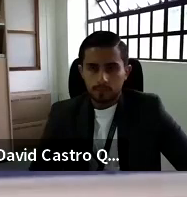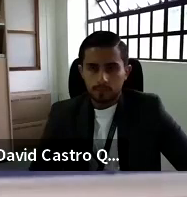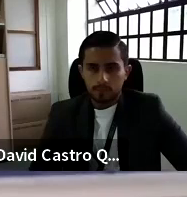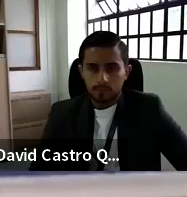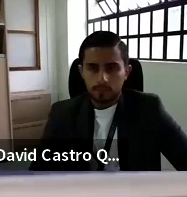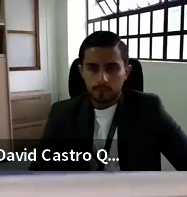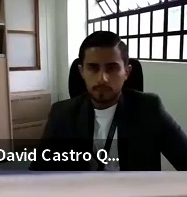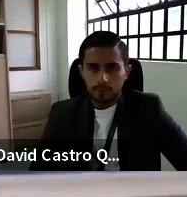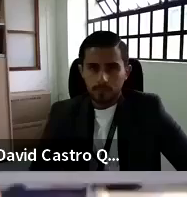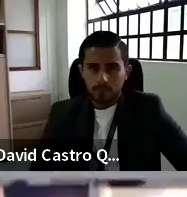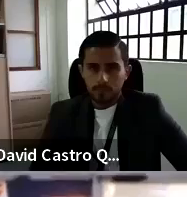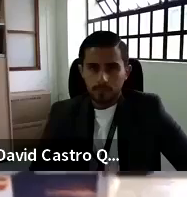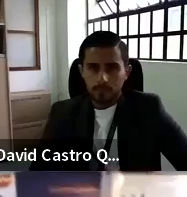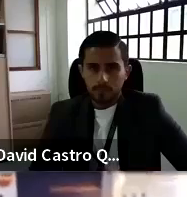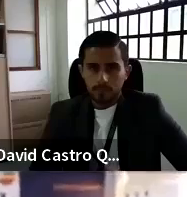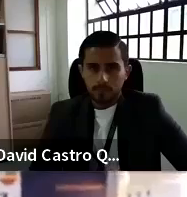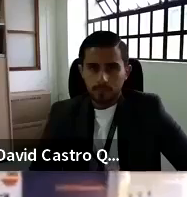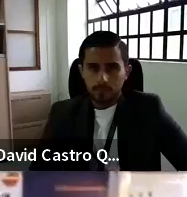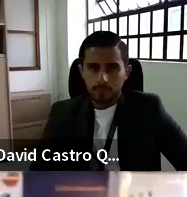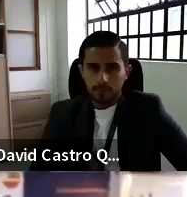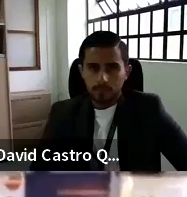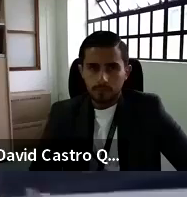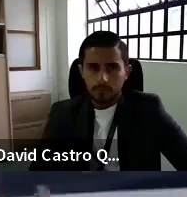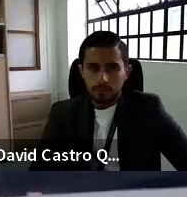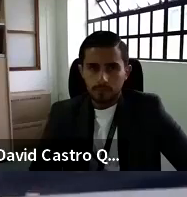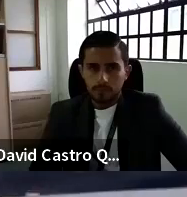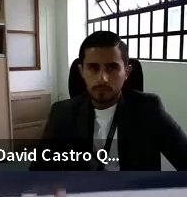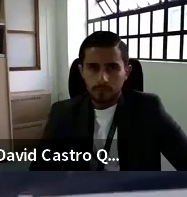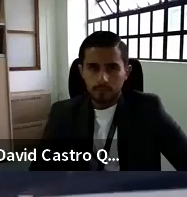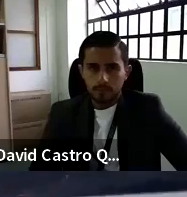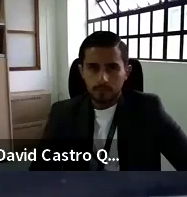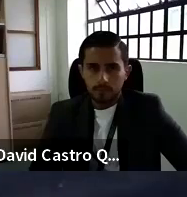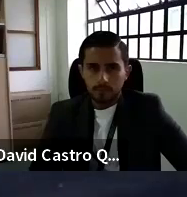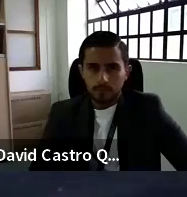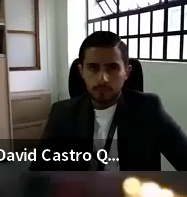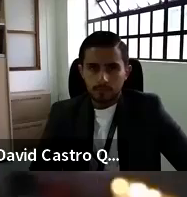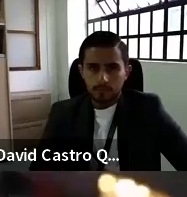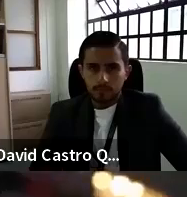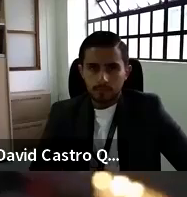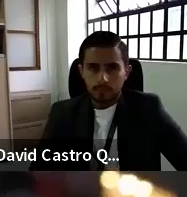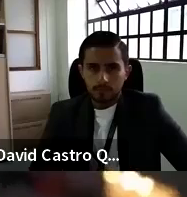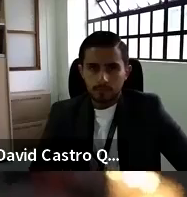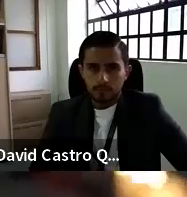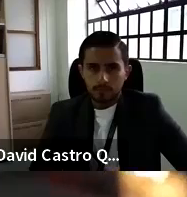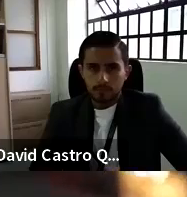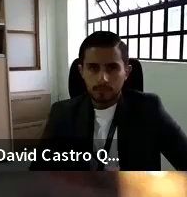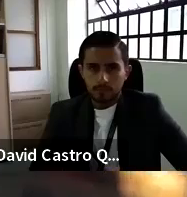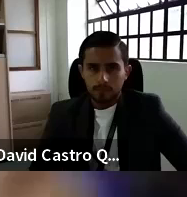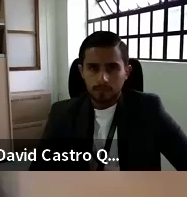es fundamental para nuestro estado físico para nuestra actitud para el día de día es un perro de la rutina los ejercicios maravillosos